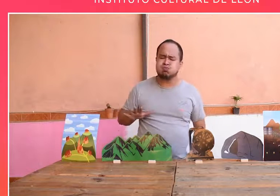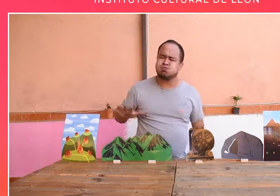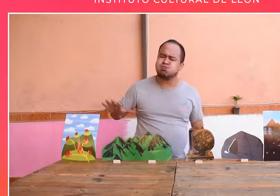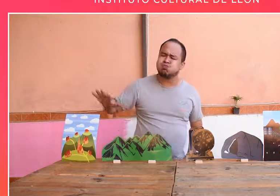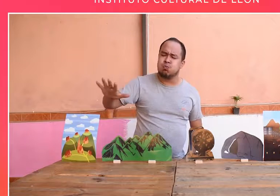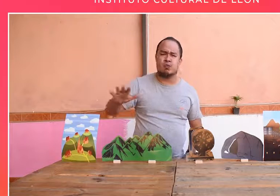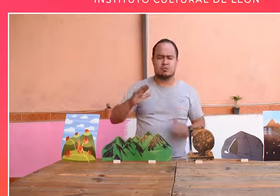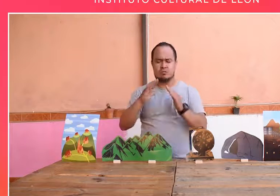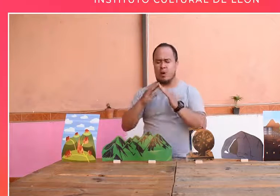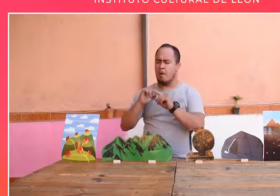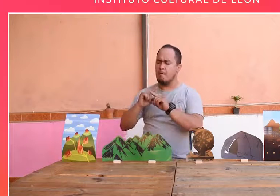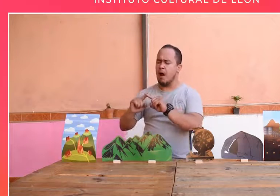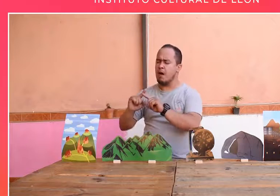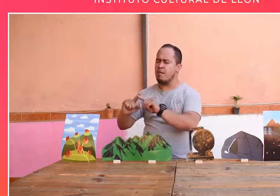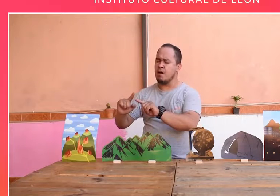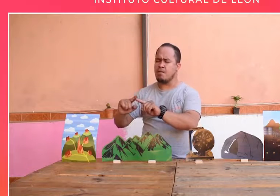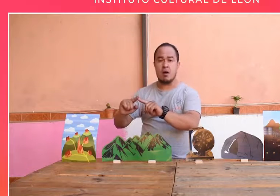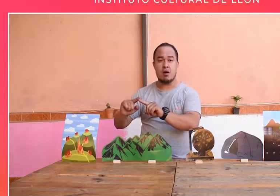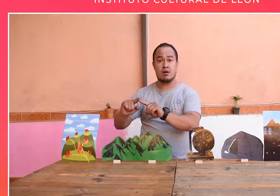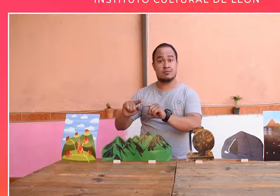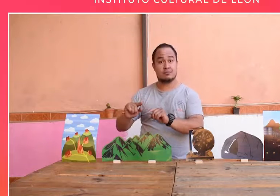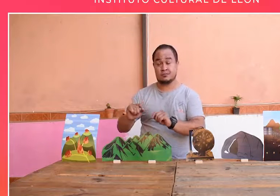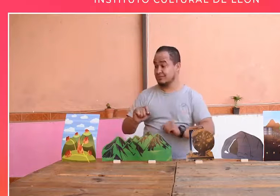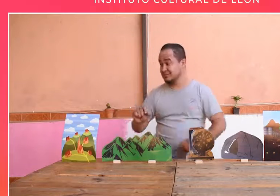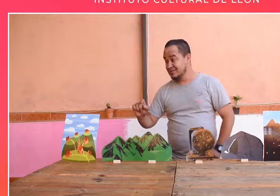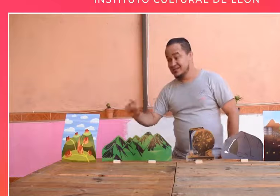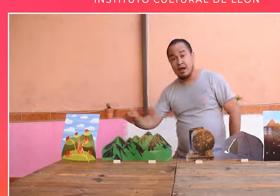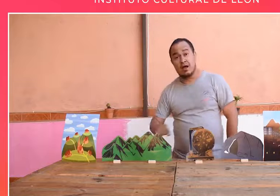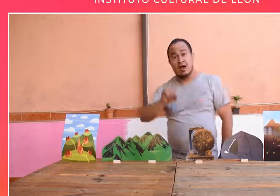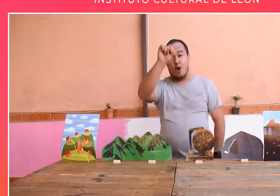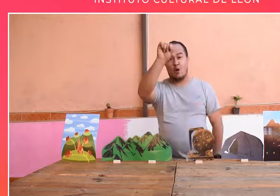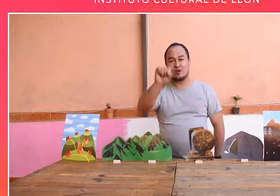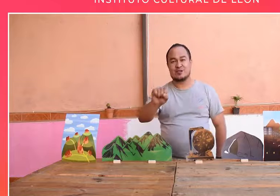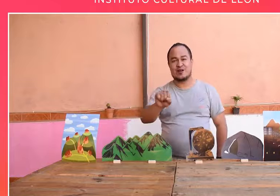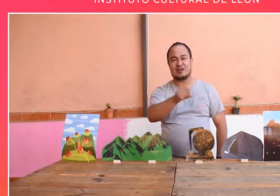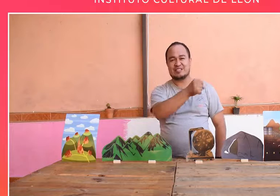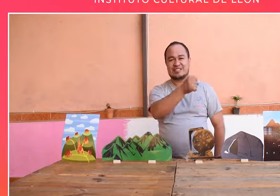Un pueblo muy antiguo en una región de Suecia.